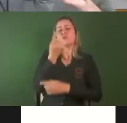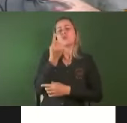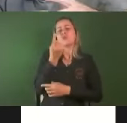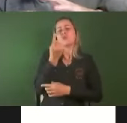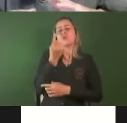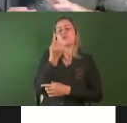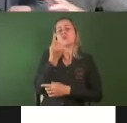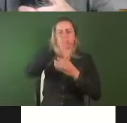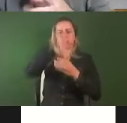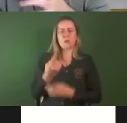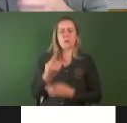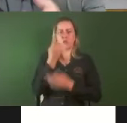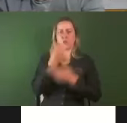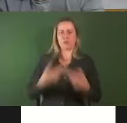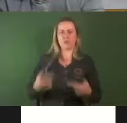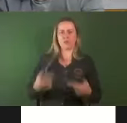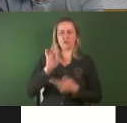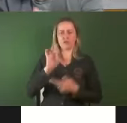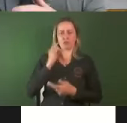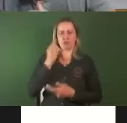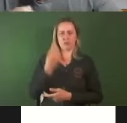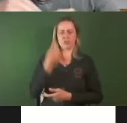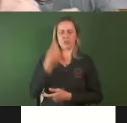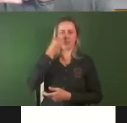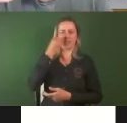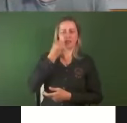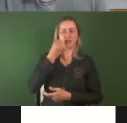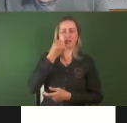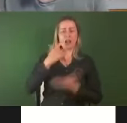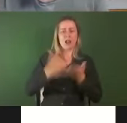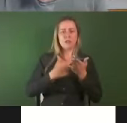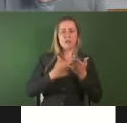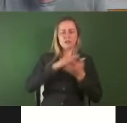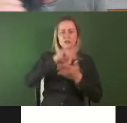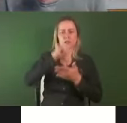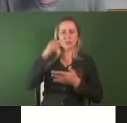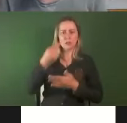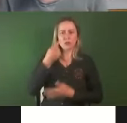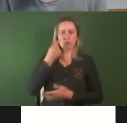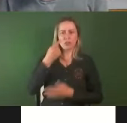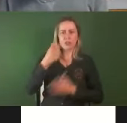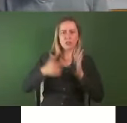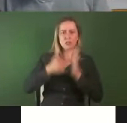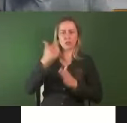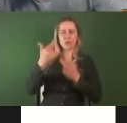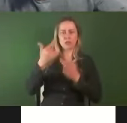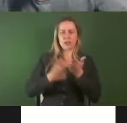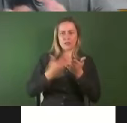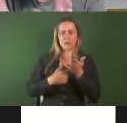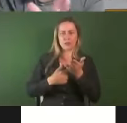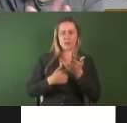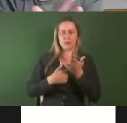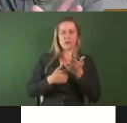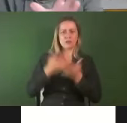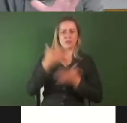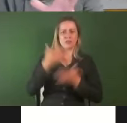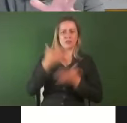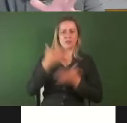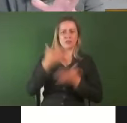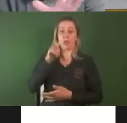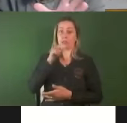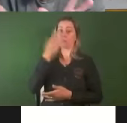Nesse livro ele começa a fazer umas experiências com isso e depois ele chega num tal grau no segundo livro dele que a gente já não sabe, porque nesse aqui a